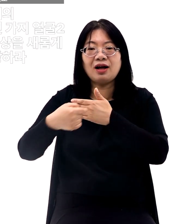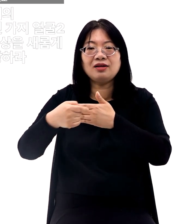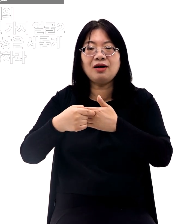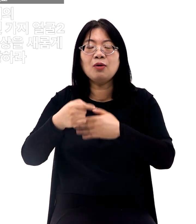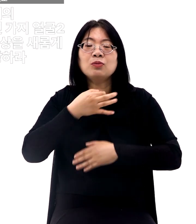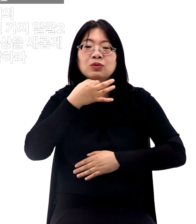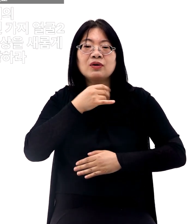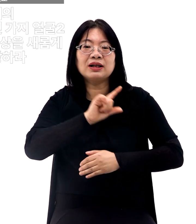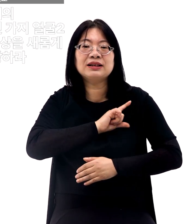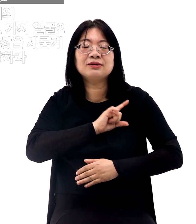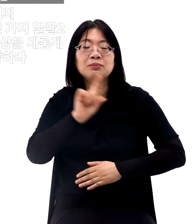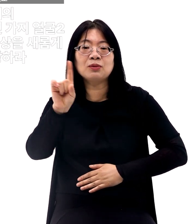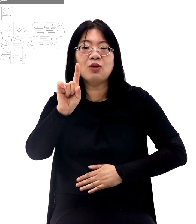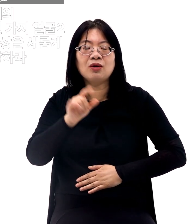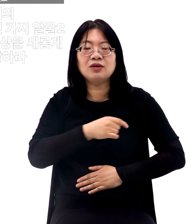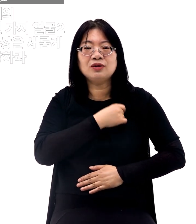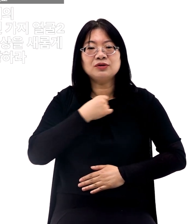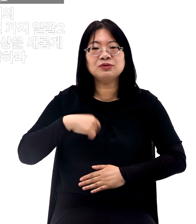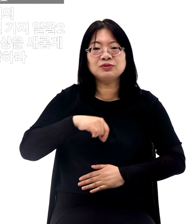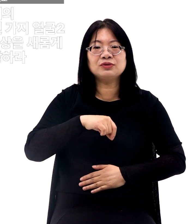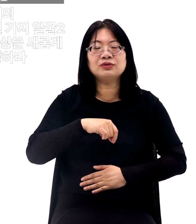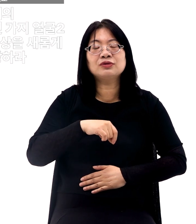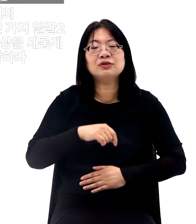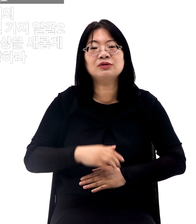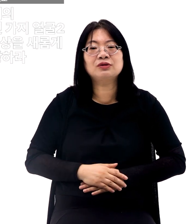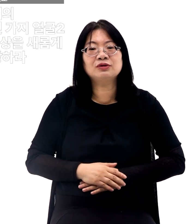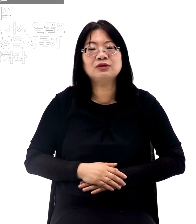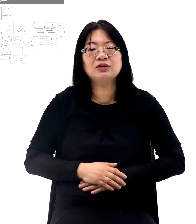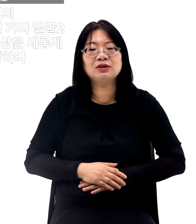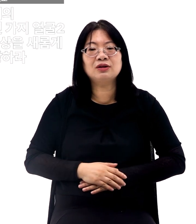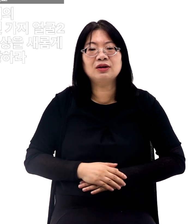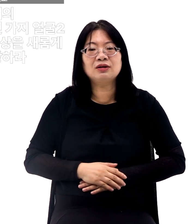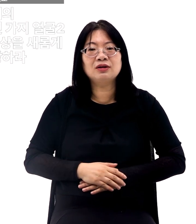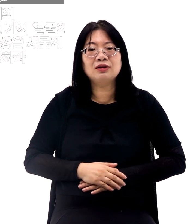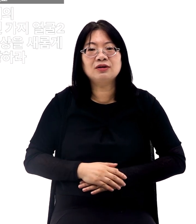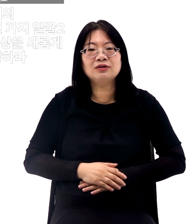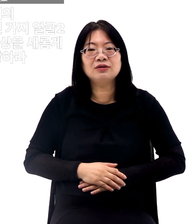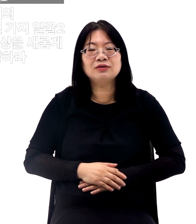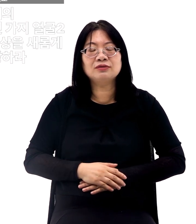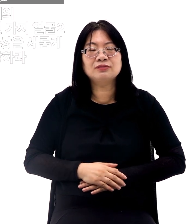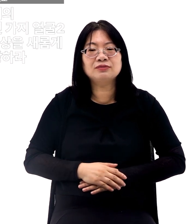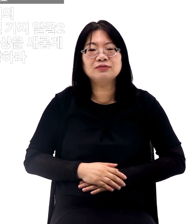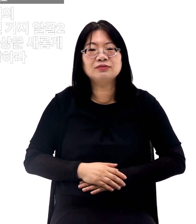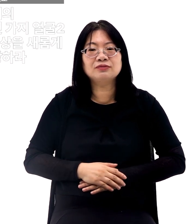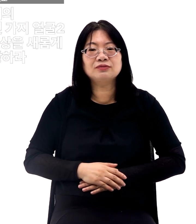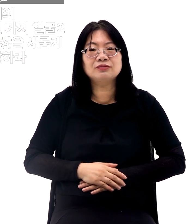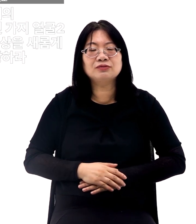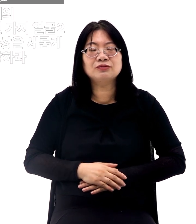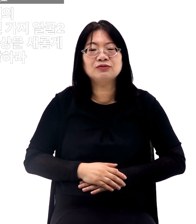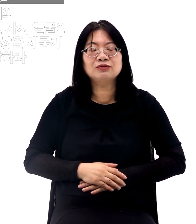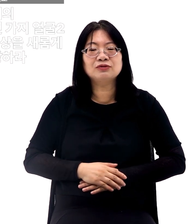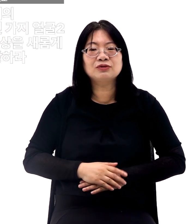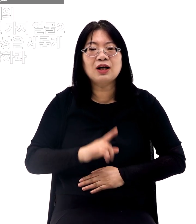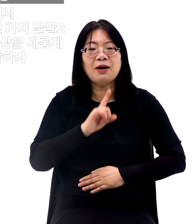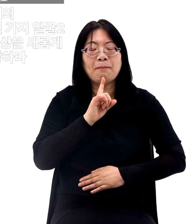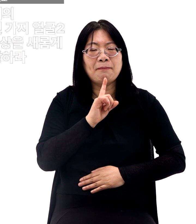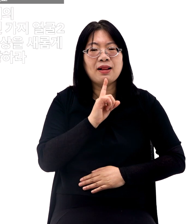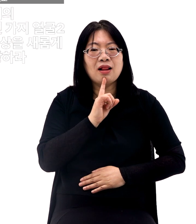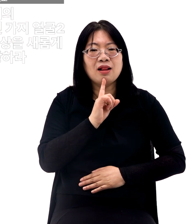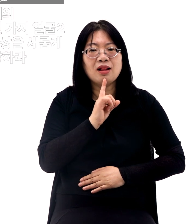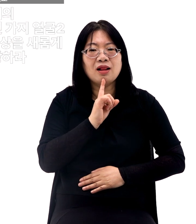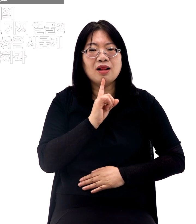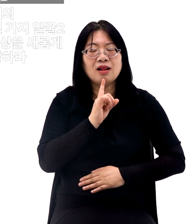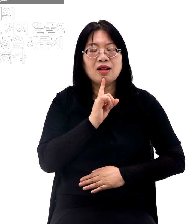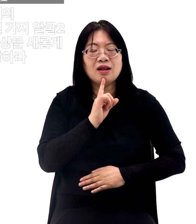하면 중국은 주계장막, 소련은 철회장막이라고 그랬습니다. 또 그 정권을